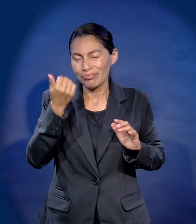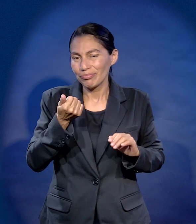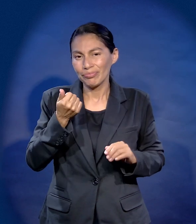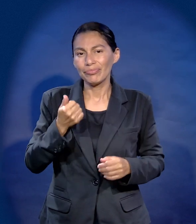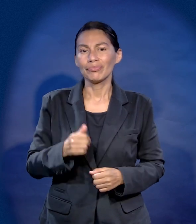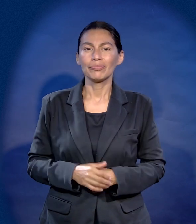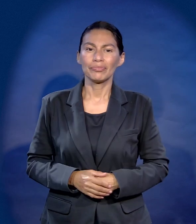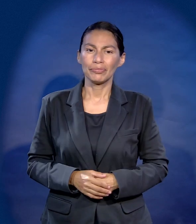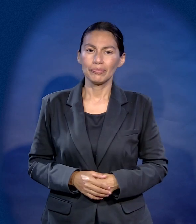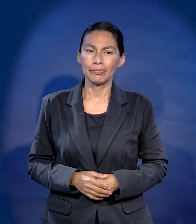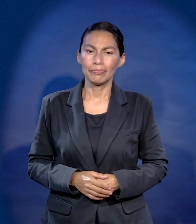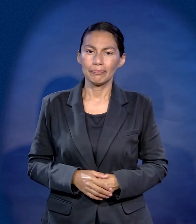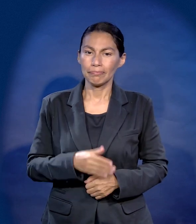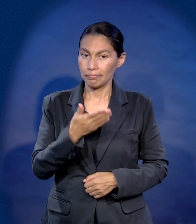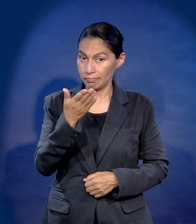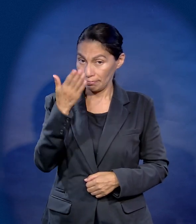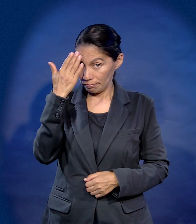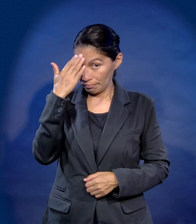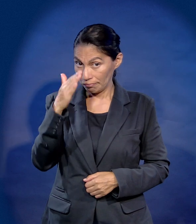Pero él no lo sabía.